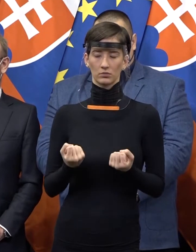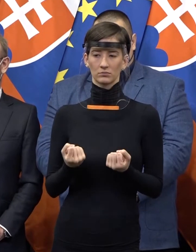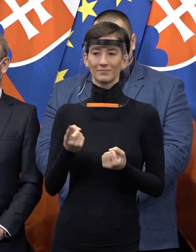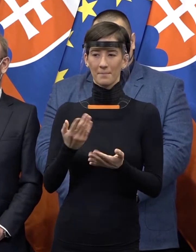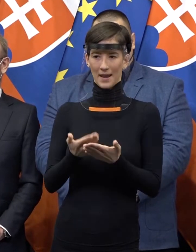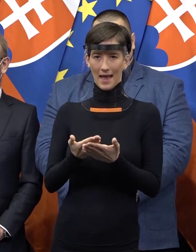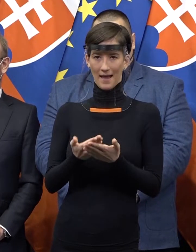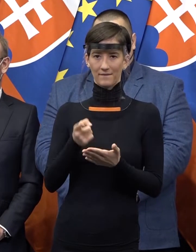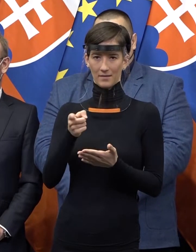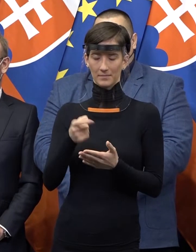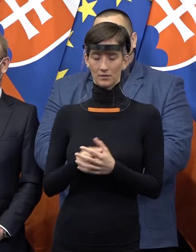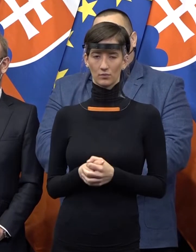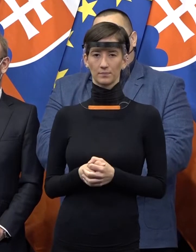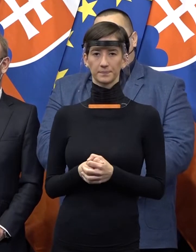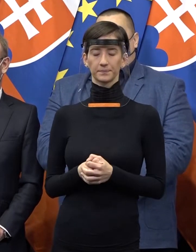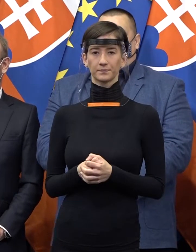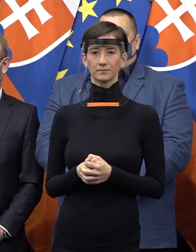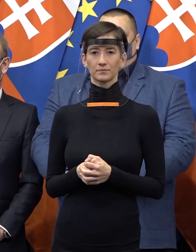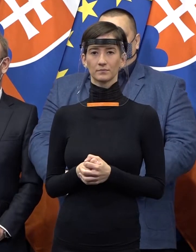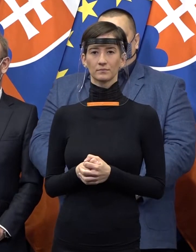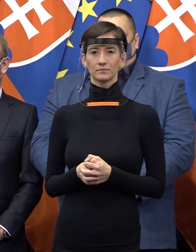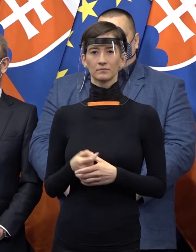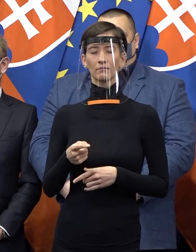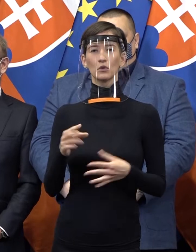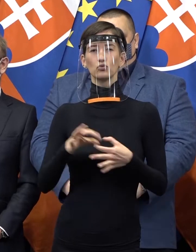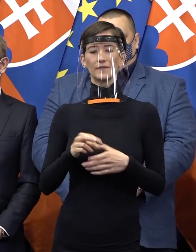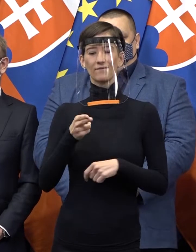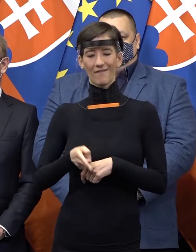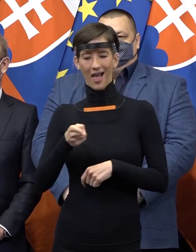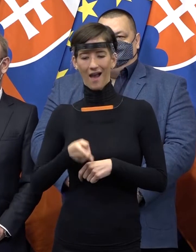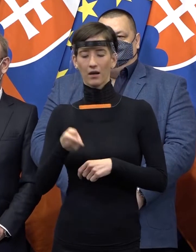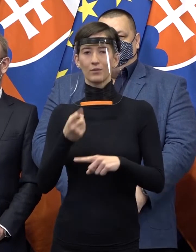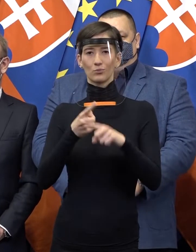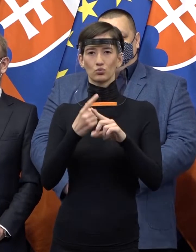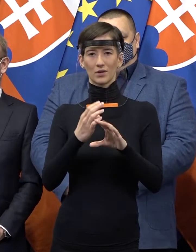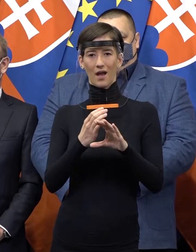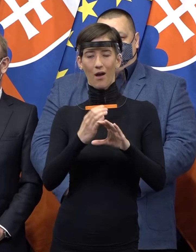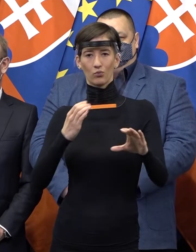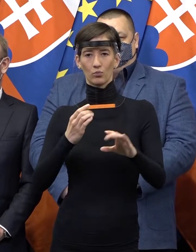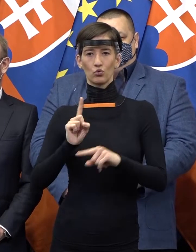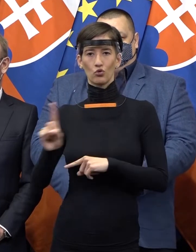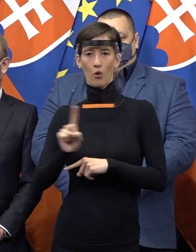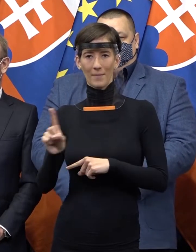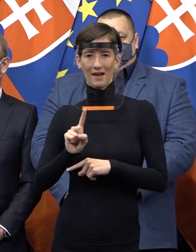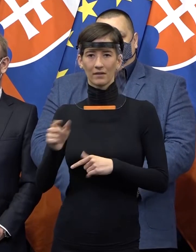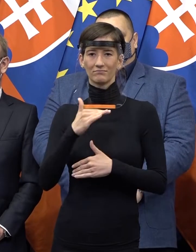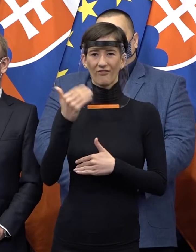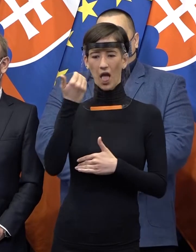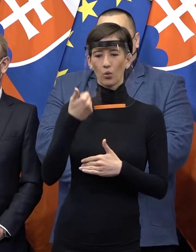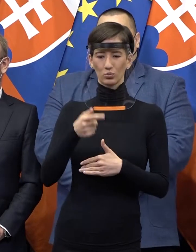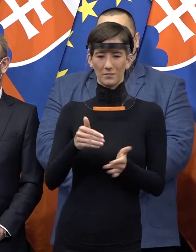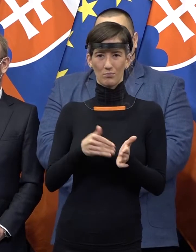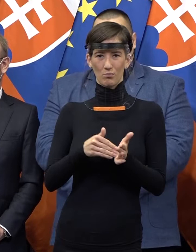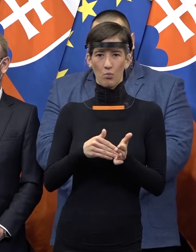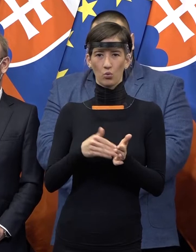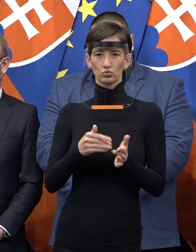obchádzaniam toho. Nezvažovali ste možno obmedzenie či už tej vlakovej autobusovej dopravy? Predsa len veľa ľudí práve navštevovalo týchto svojich rodinných príslušníkov tou